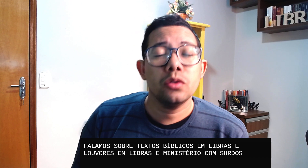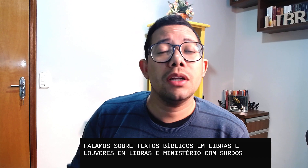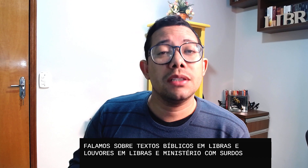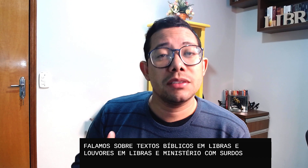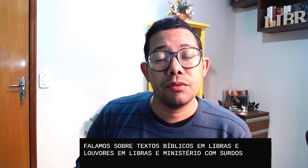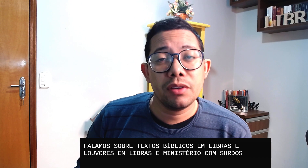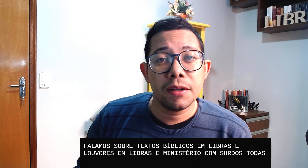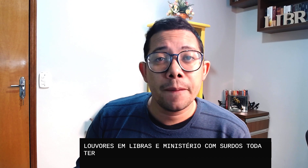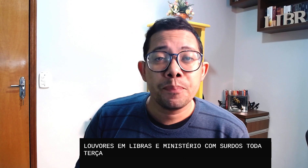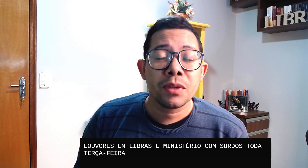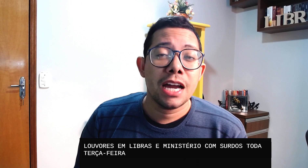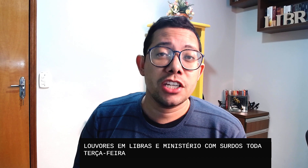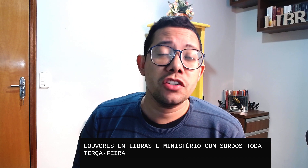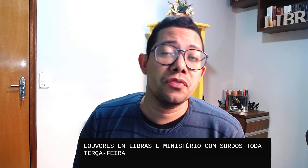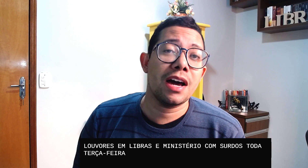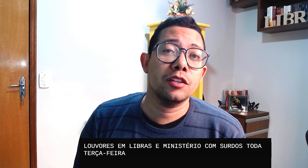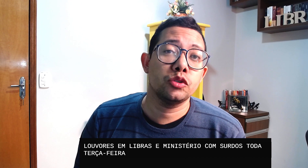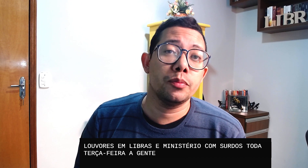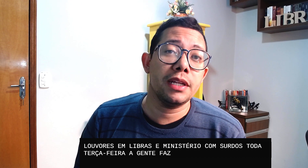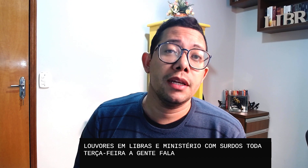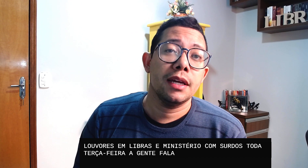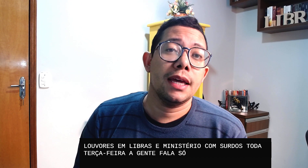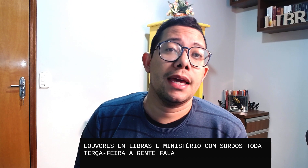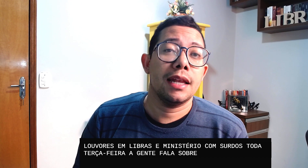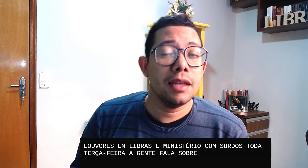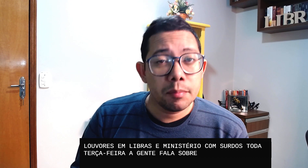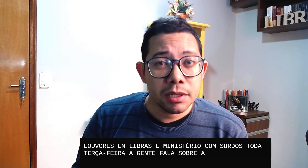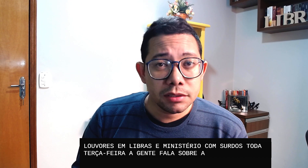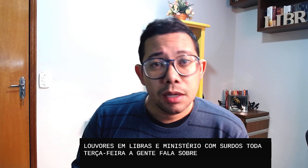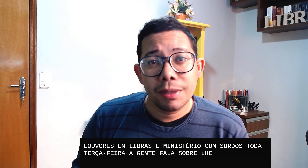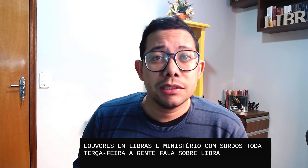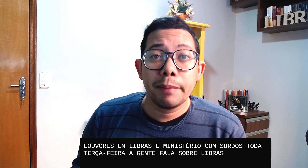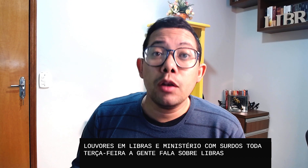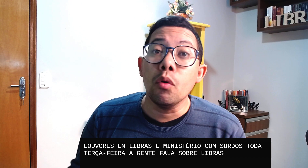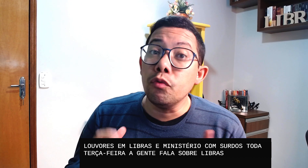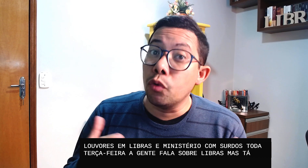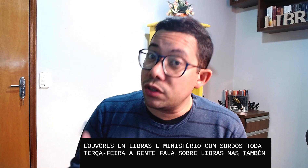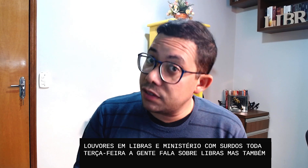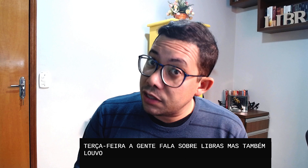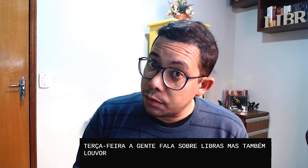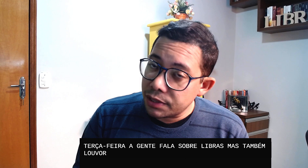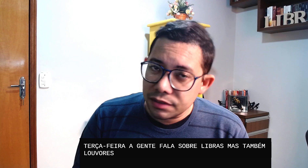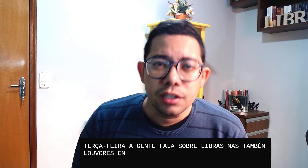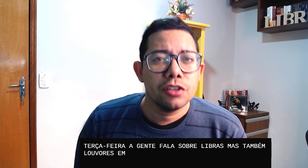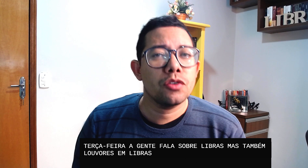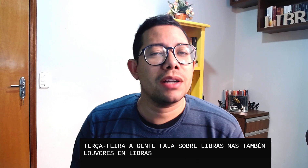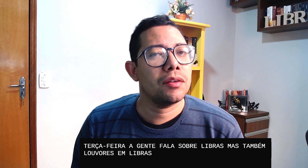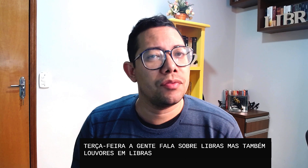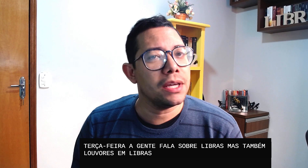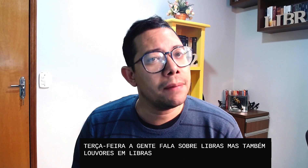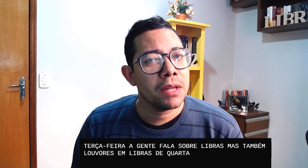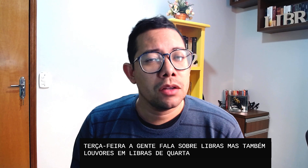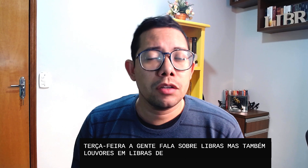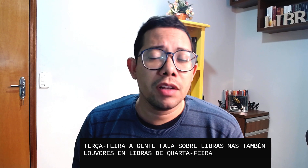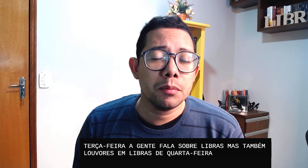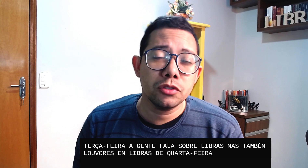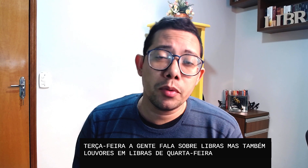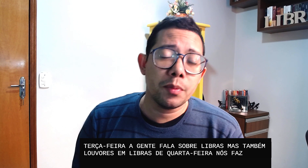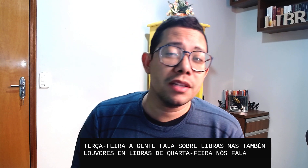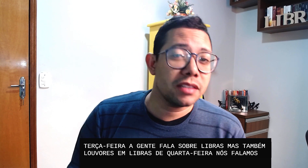Toda terça-feira a gente fala sobre Libras, mas também louvores em Libras. De quarta-feira nós falamos sobre ministério